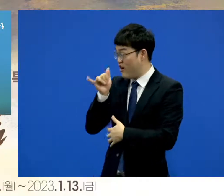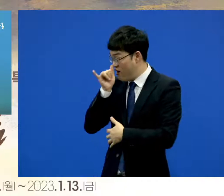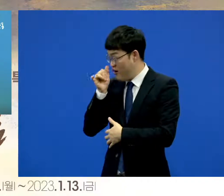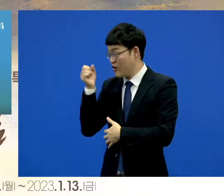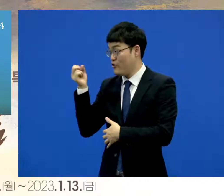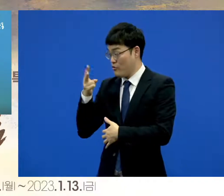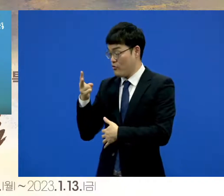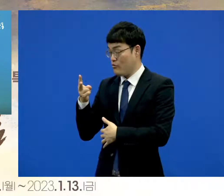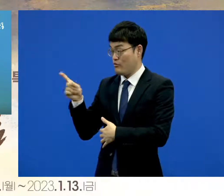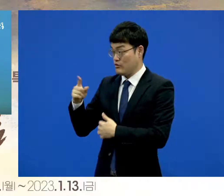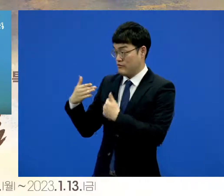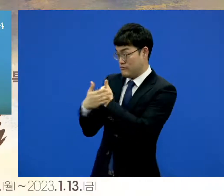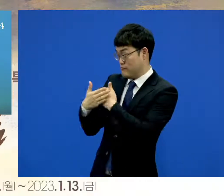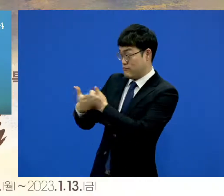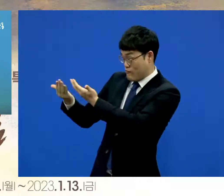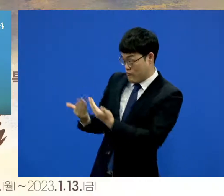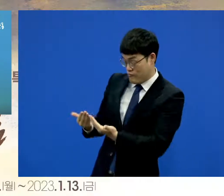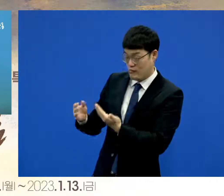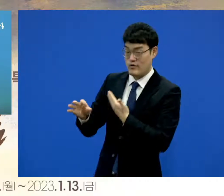신앙이든